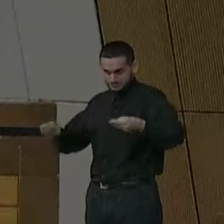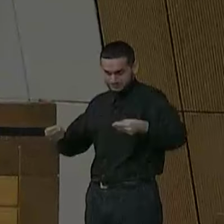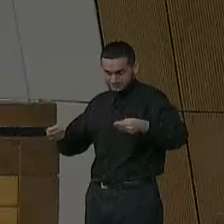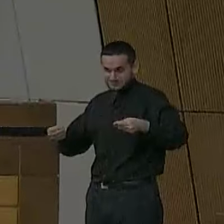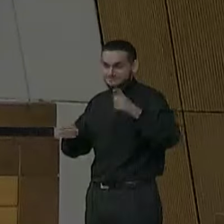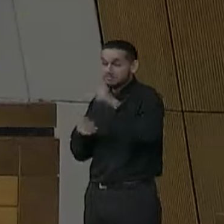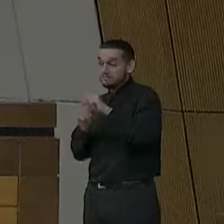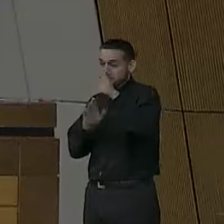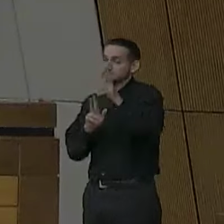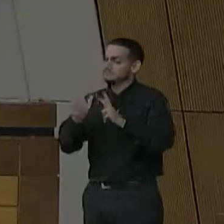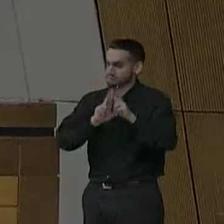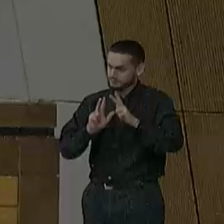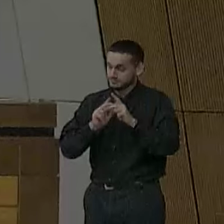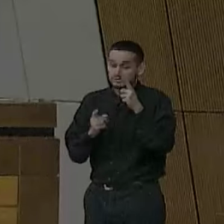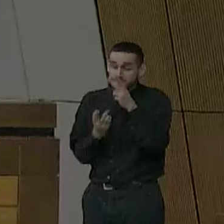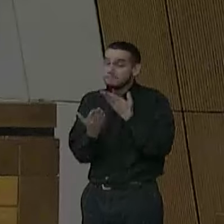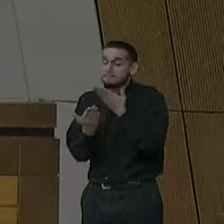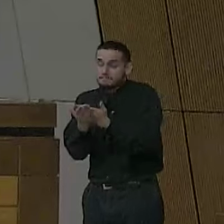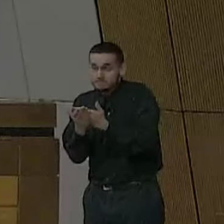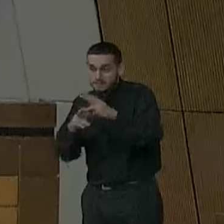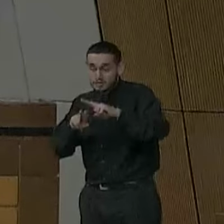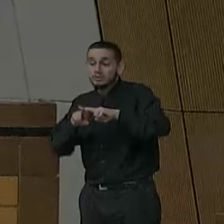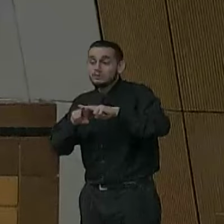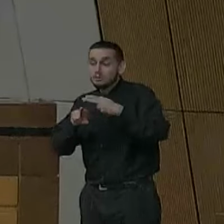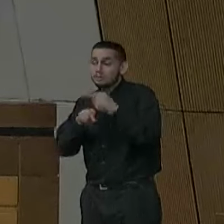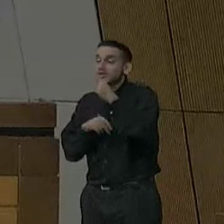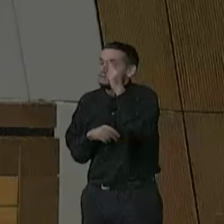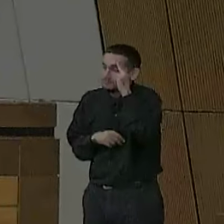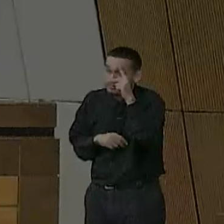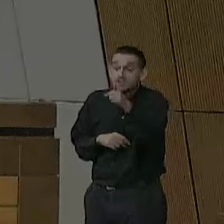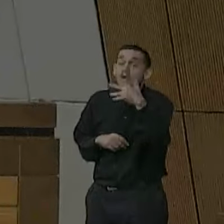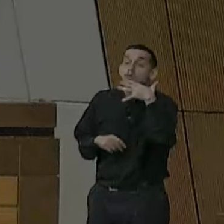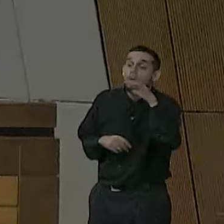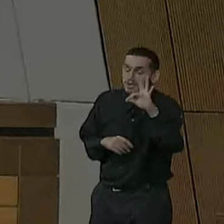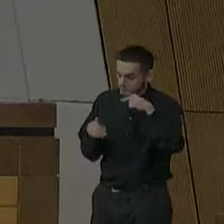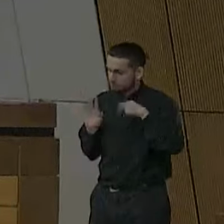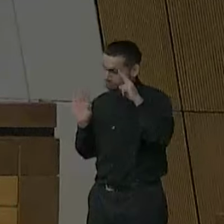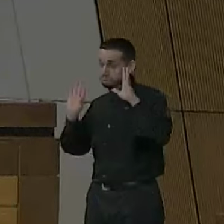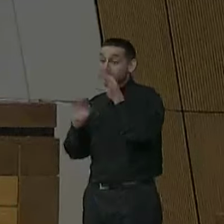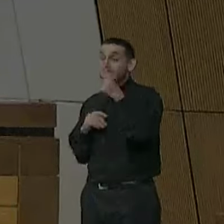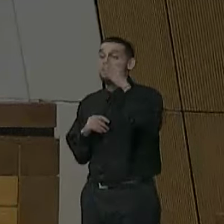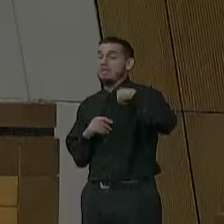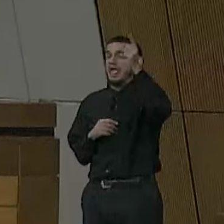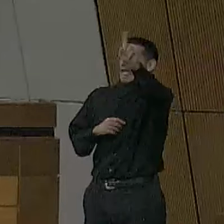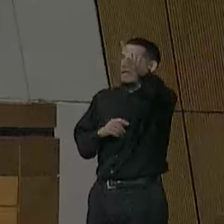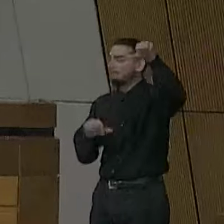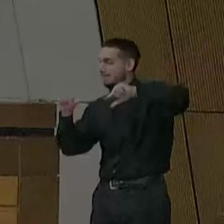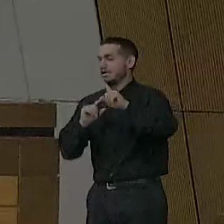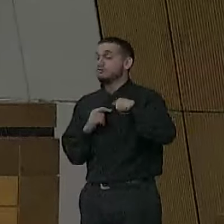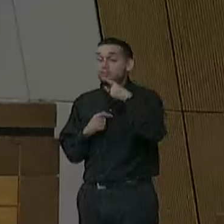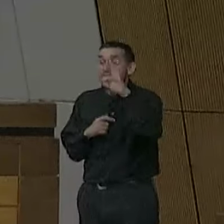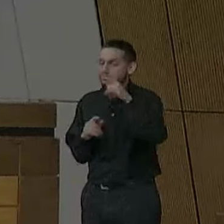e intervenir. Les pedimos de vuelta muchísimo respeto a las opiniones de los compañeros, de todos los que intervengan, sea